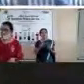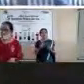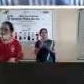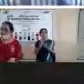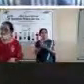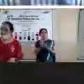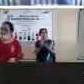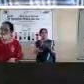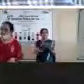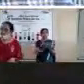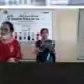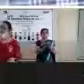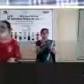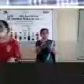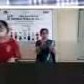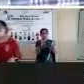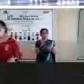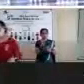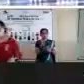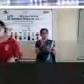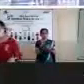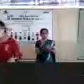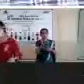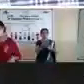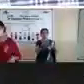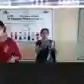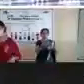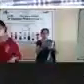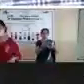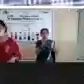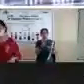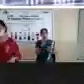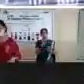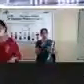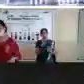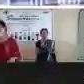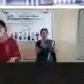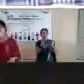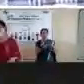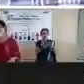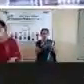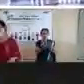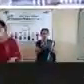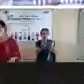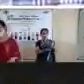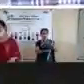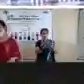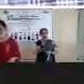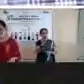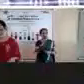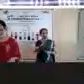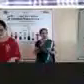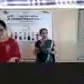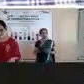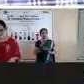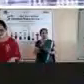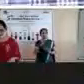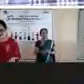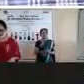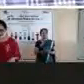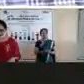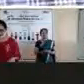सभी गैर सरकारी संगठनों, ऑर्गेनाइजेशंस ऑफ दिव्यांग पीपल के प्रतिनिधिगण और दिव्यांगजन को मेरी शुभकामनाएं। 5वां उत्तर